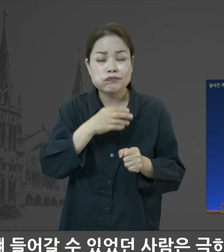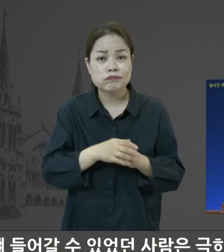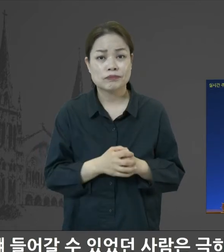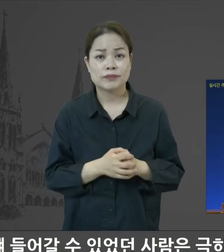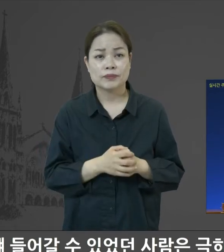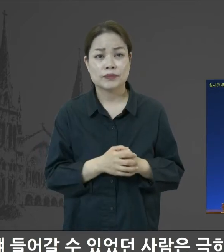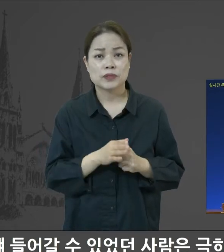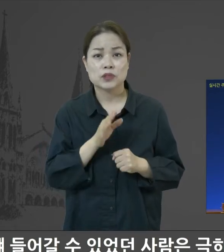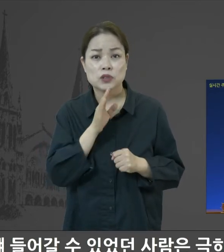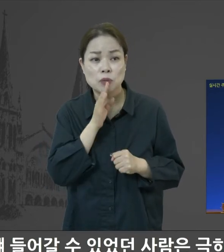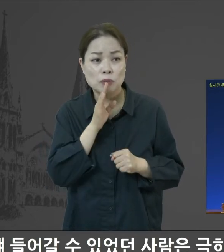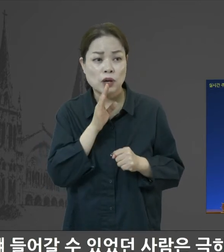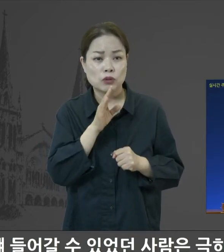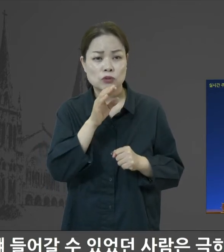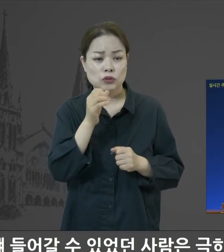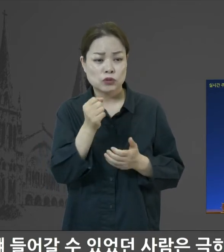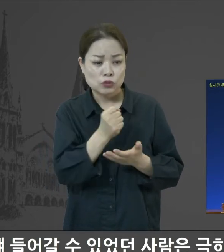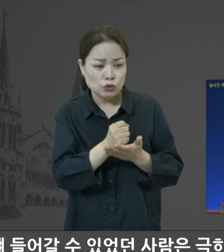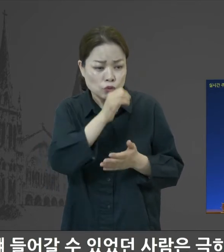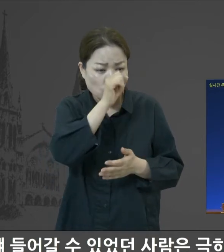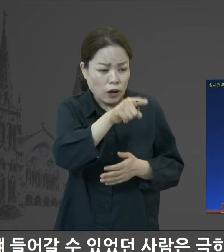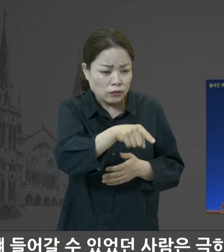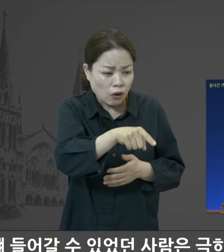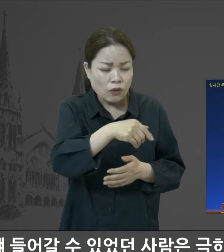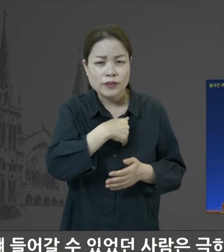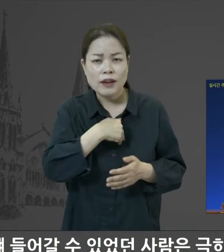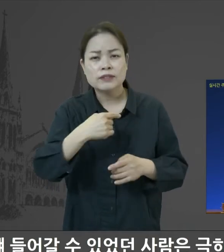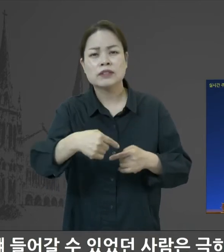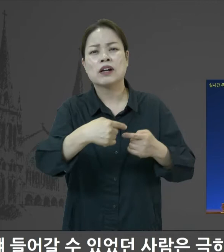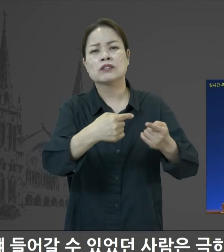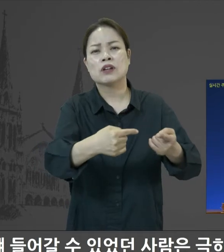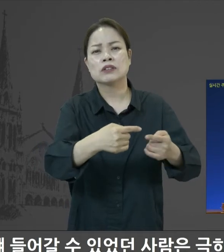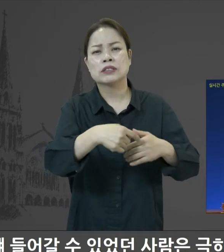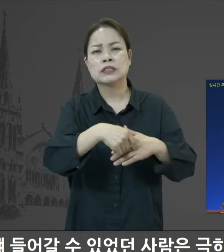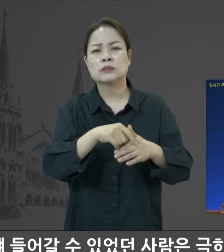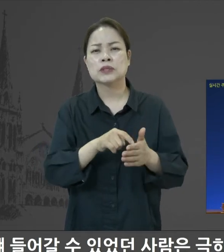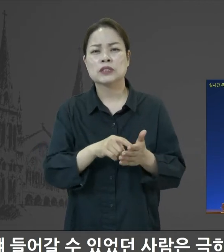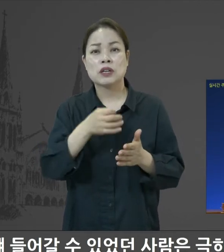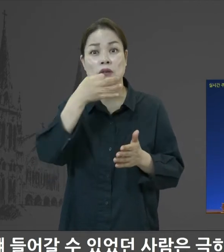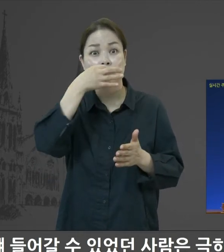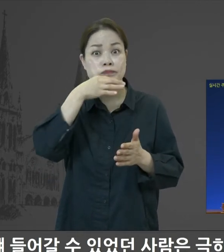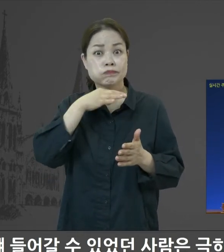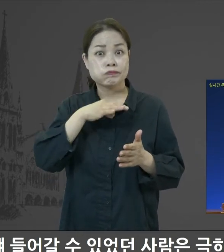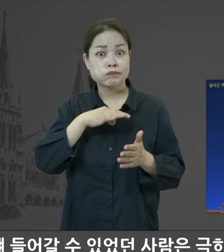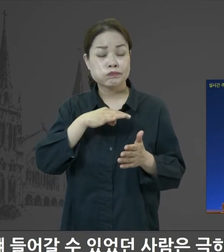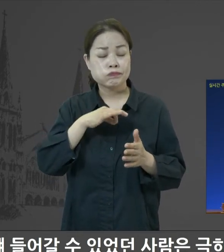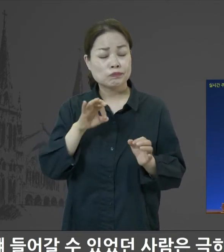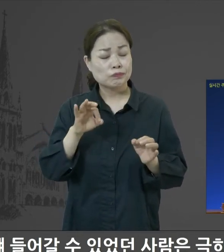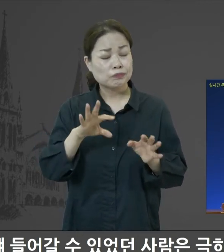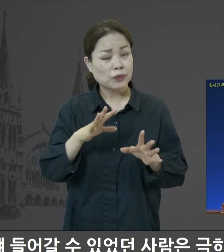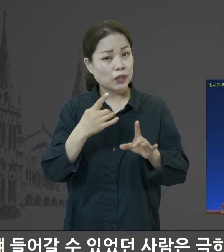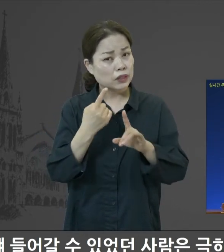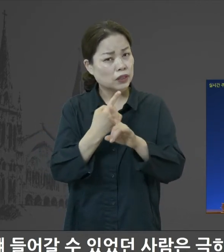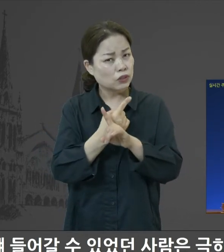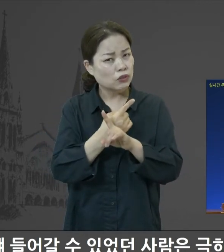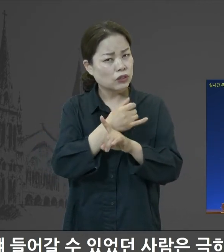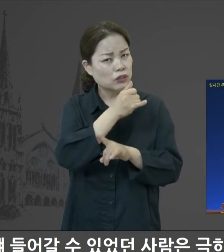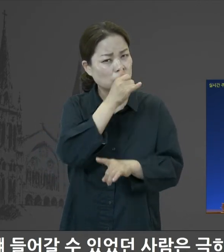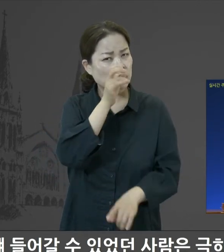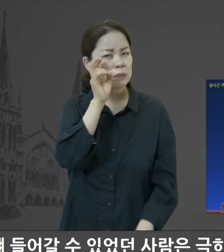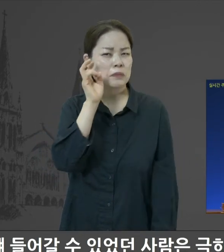설령 정말 운이 좋아서 거기에 들어간다고 해도 어떤 심리적인 효과로 일시적인 치료는